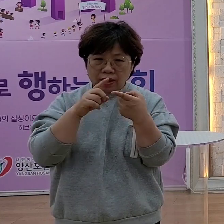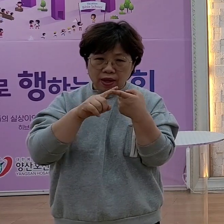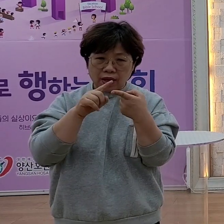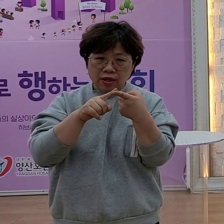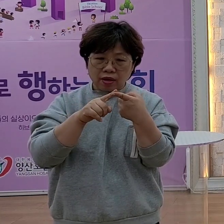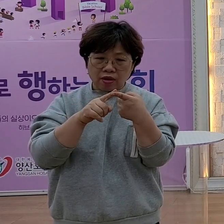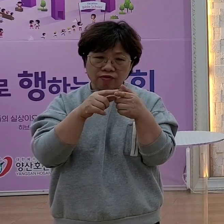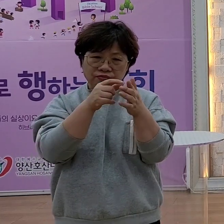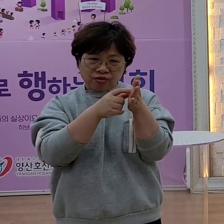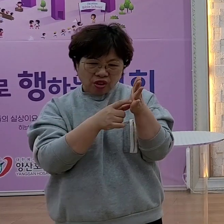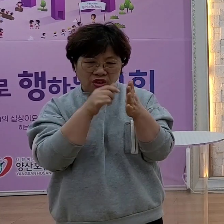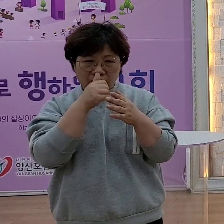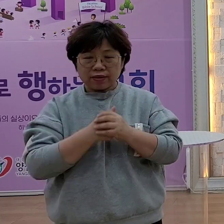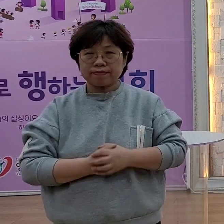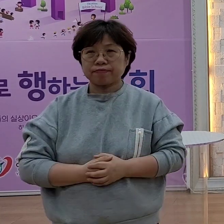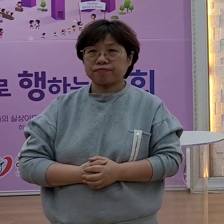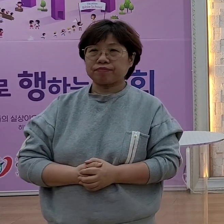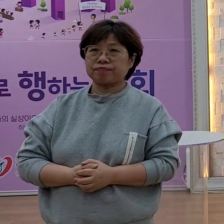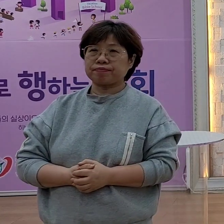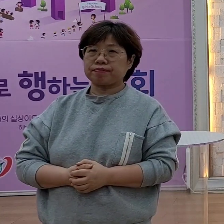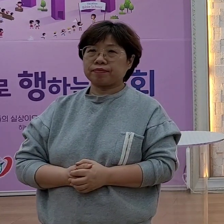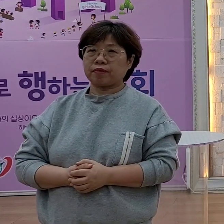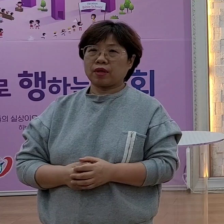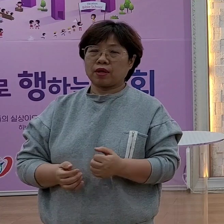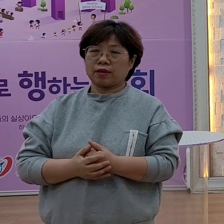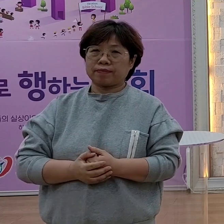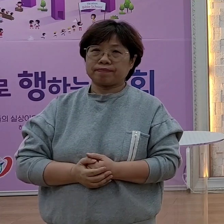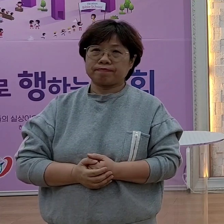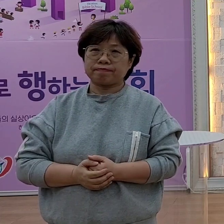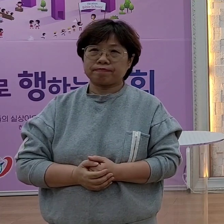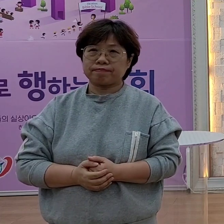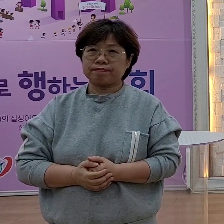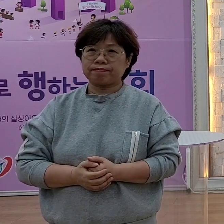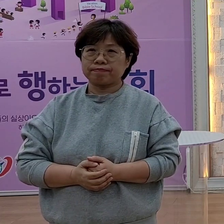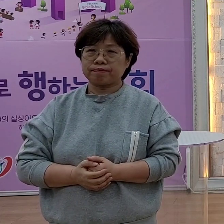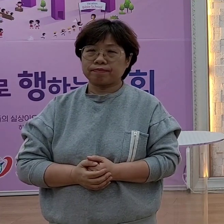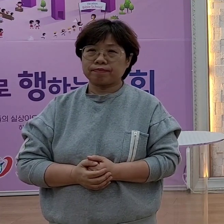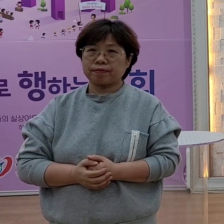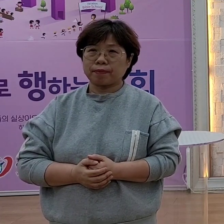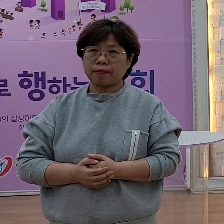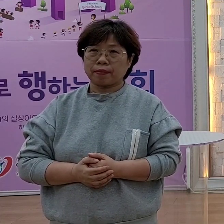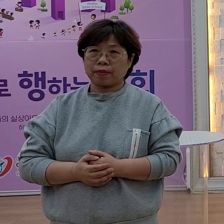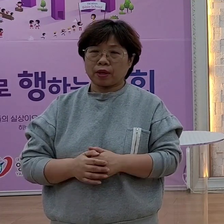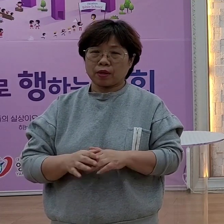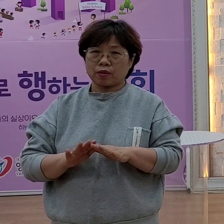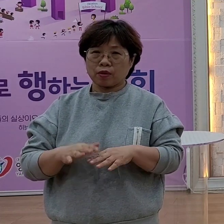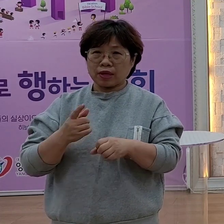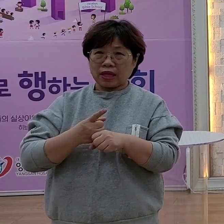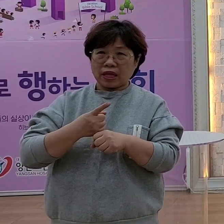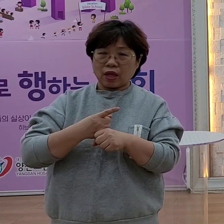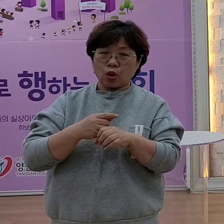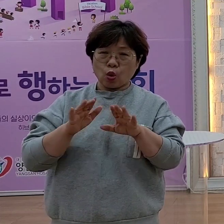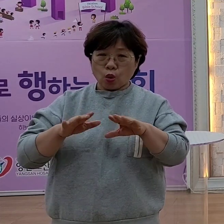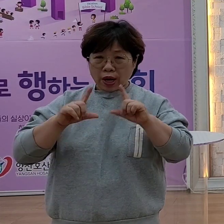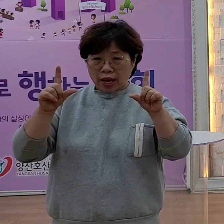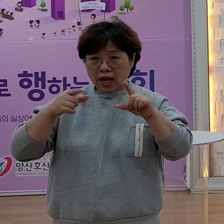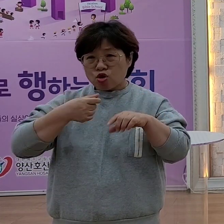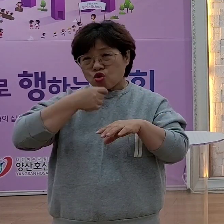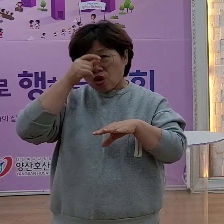해서 올해까지 우리 전도서를 이렇게 마치게 되면 내년부터는 미리 제가 말씀드리지만